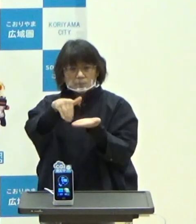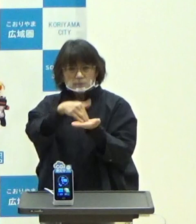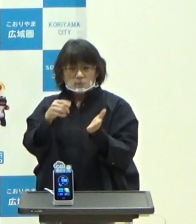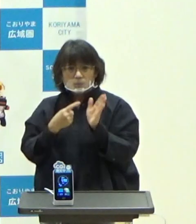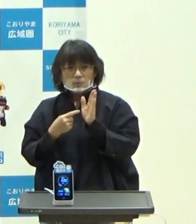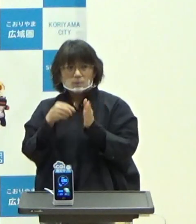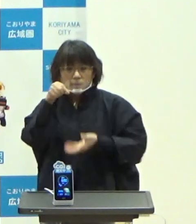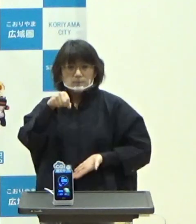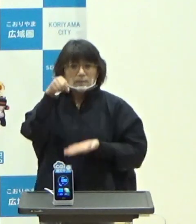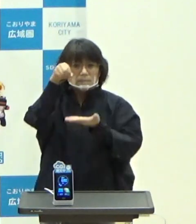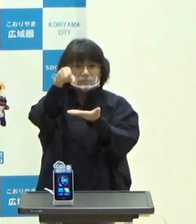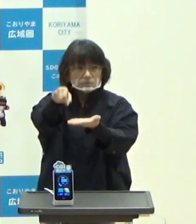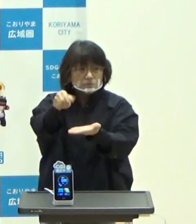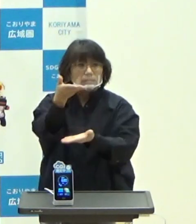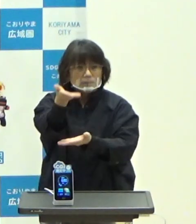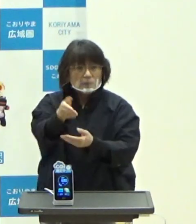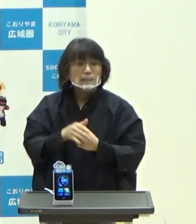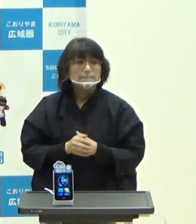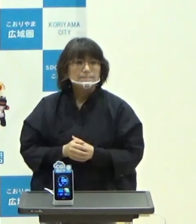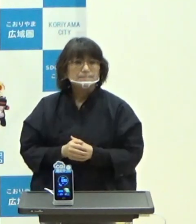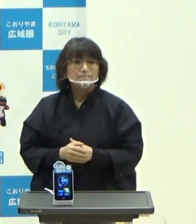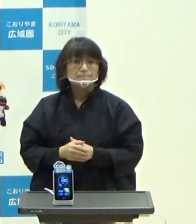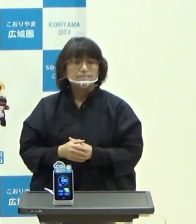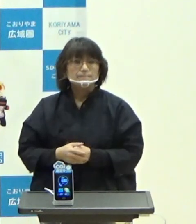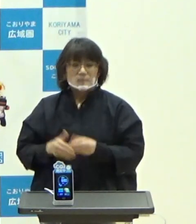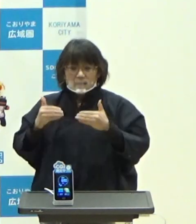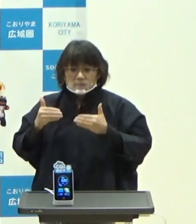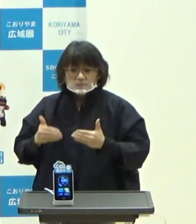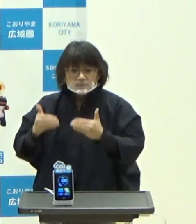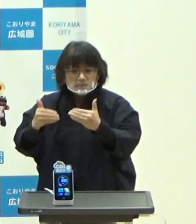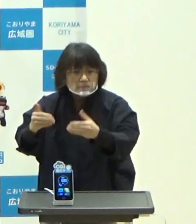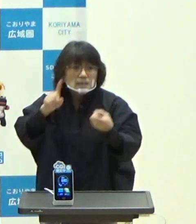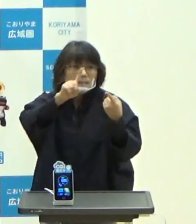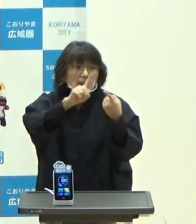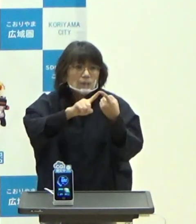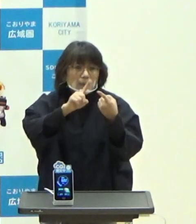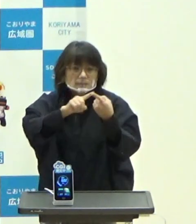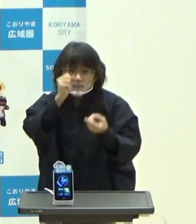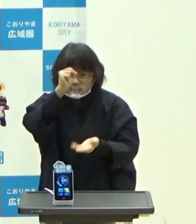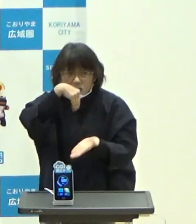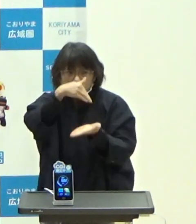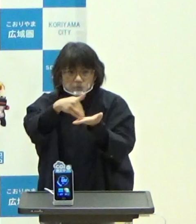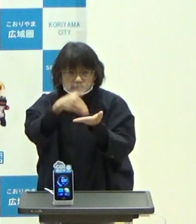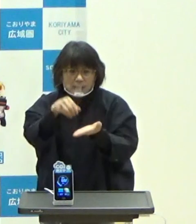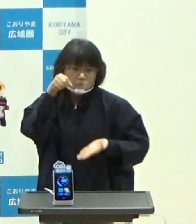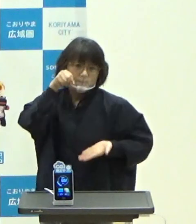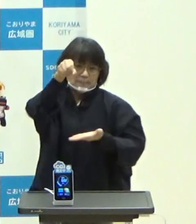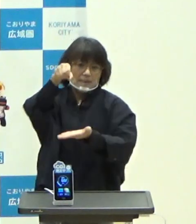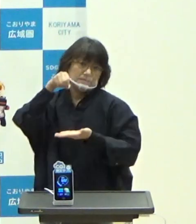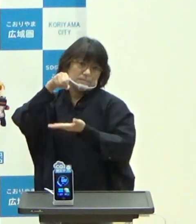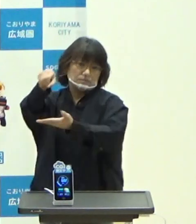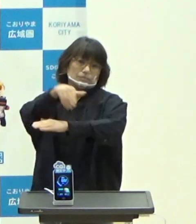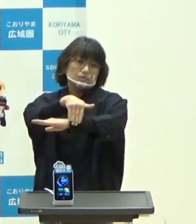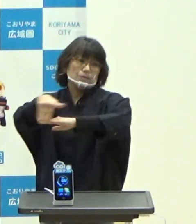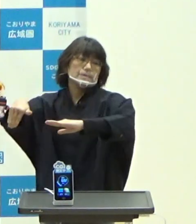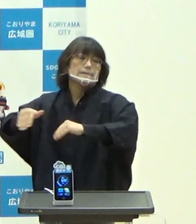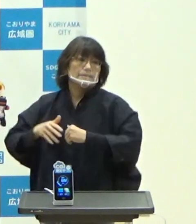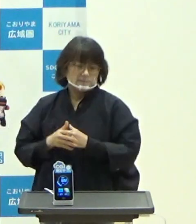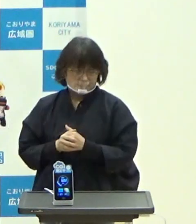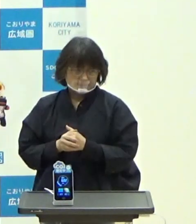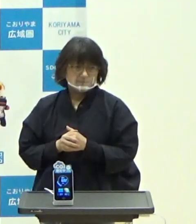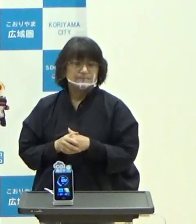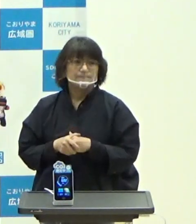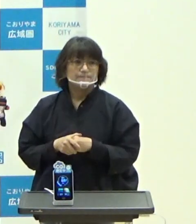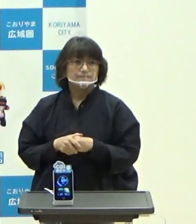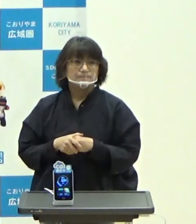ですか。 はい、進展に応じまして予算措置していくというご認識でよろしいと思います。 あともう1点だけお